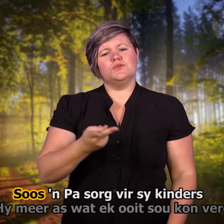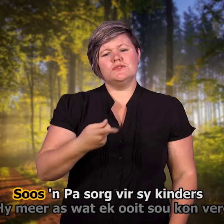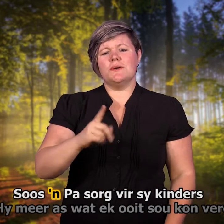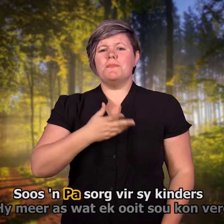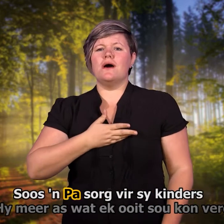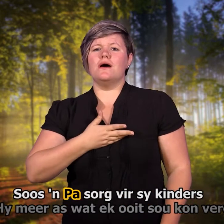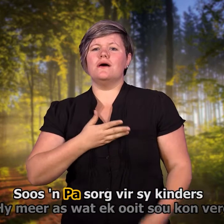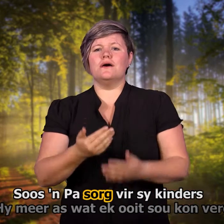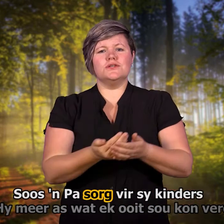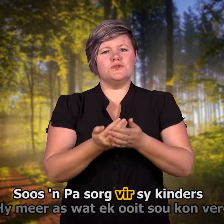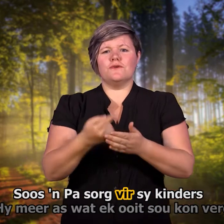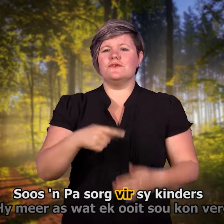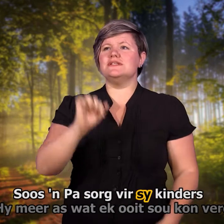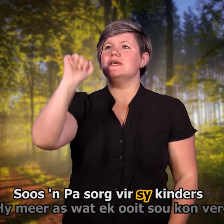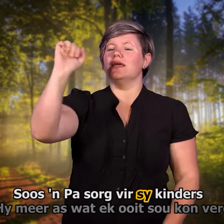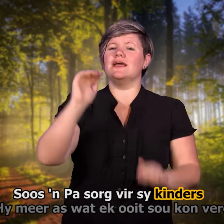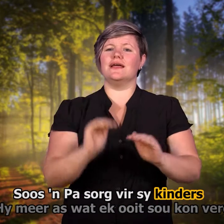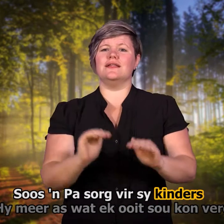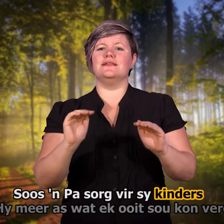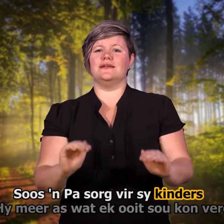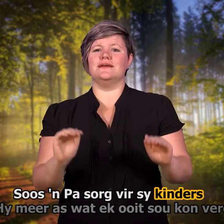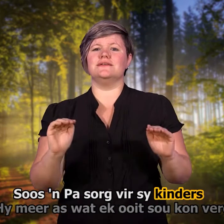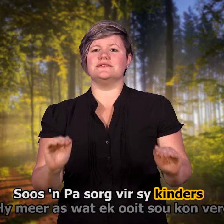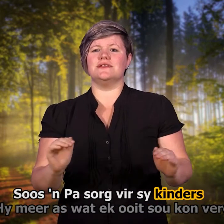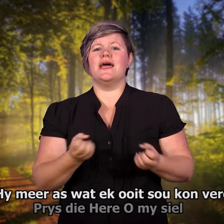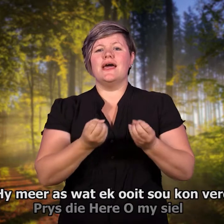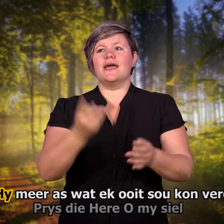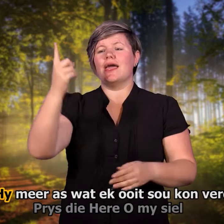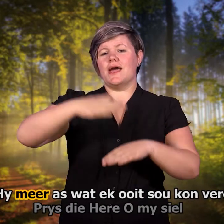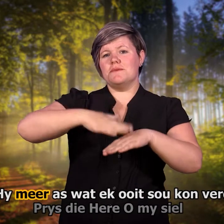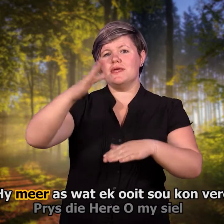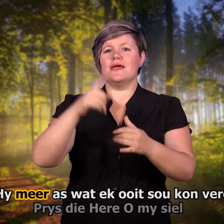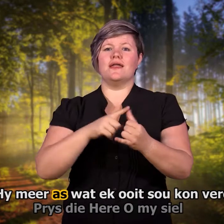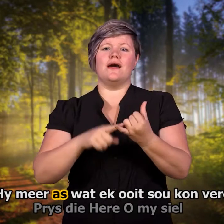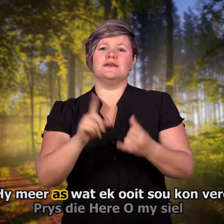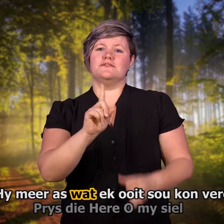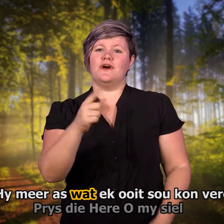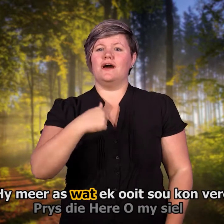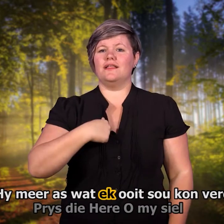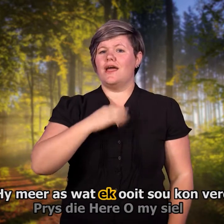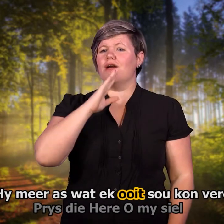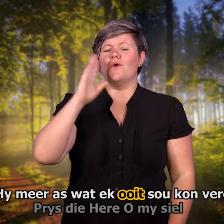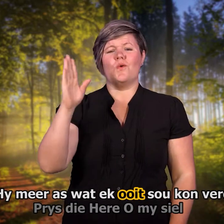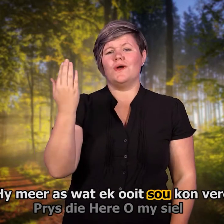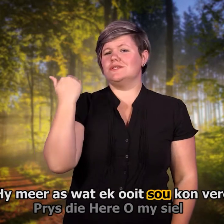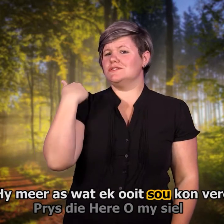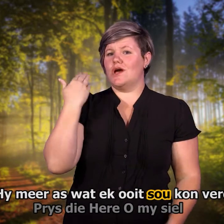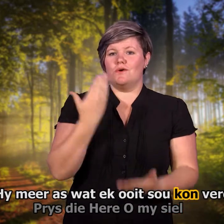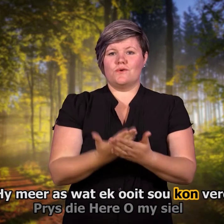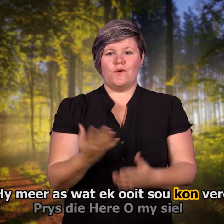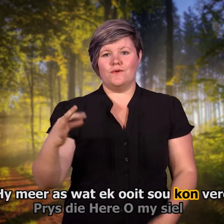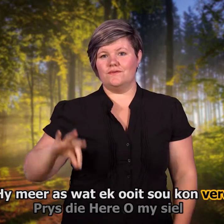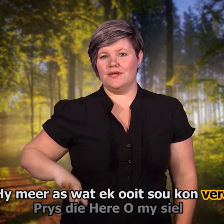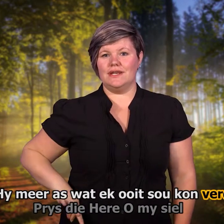soos die paal sorg vir sy kinders, gee hy meer as wat ek ooit